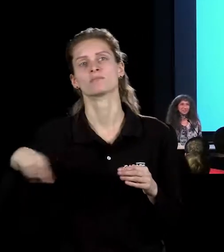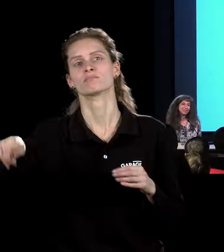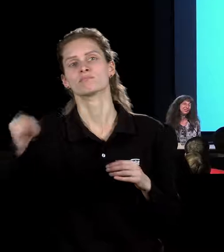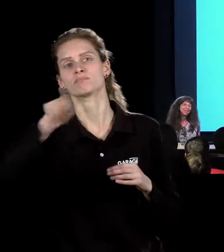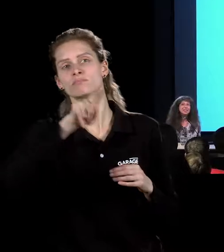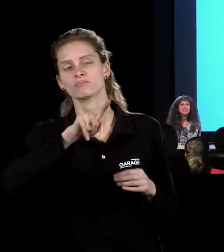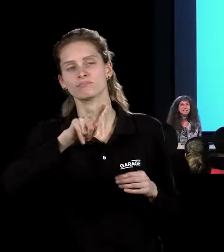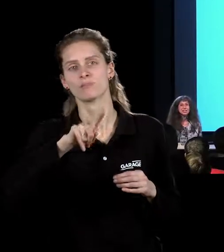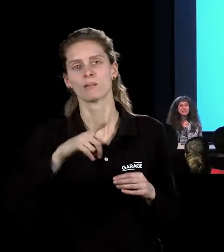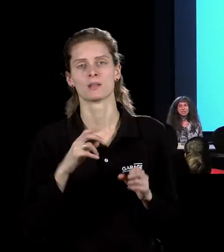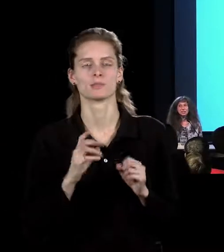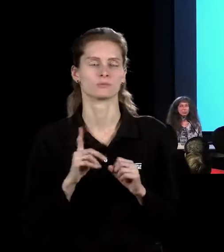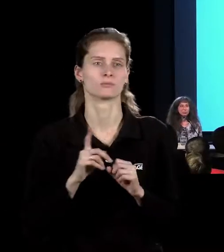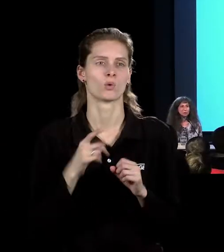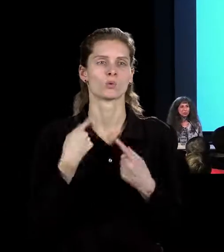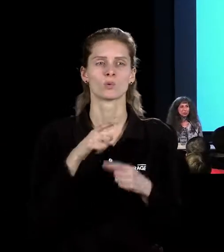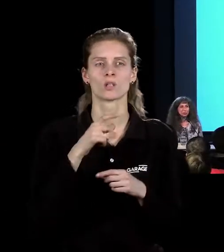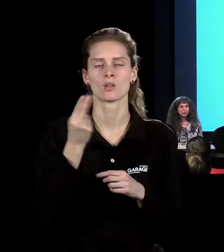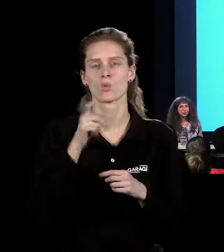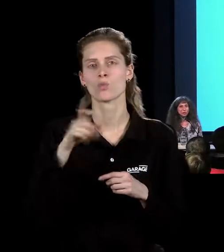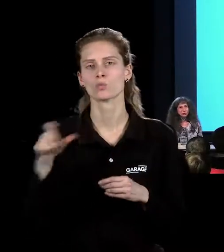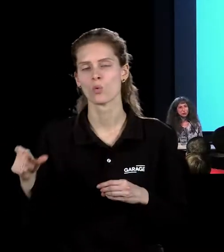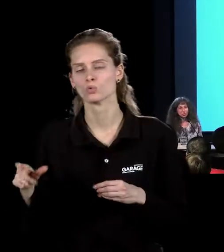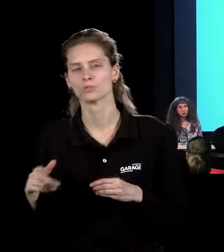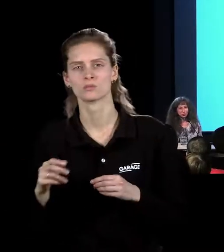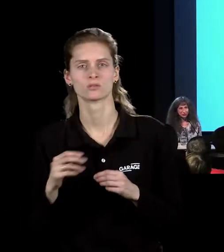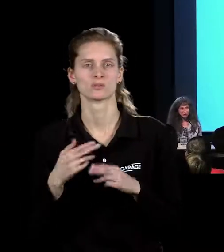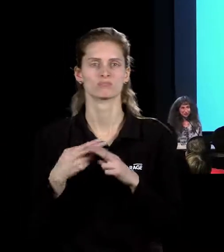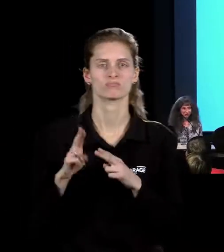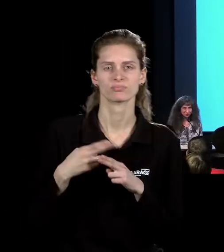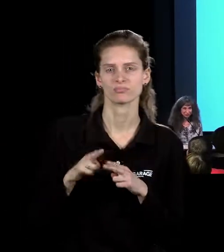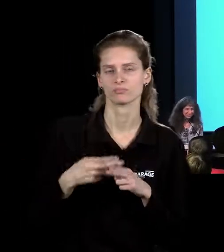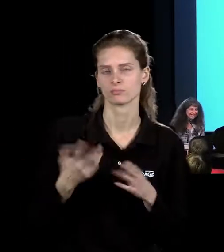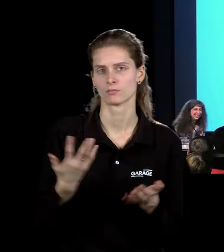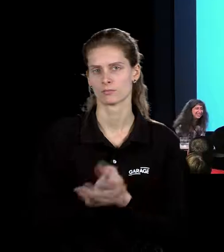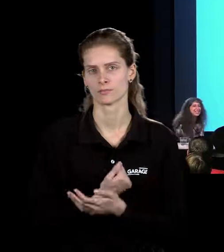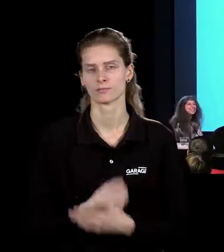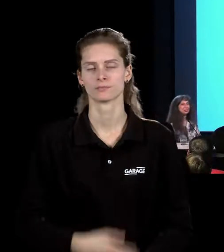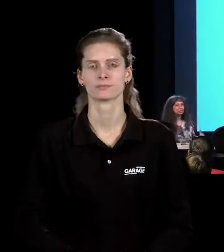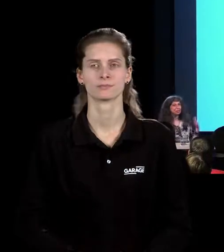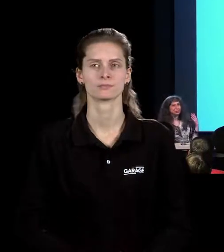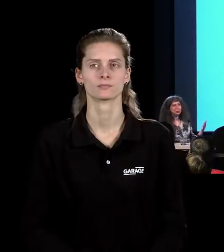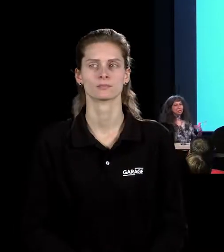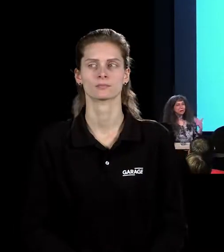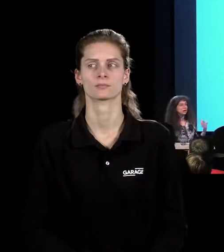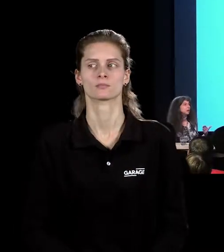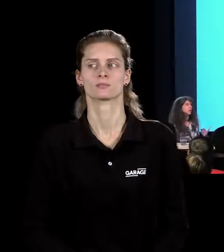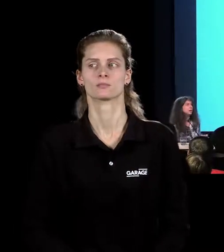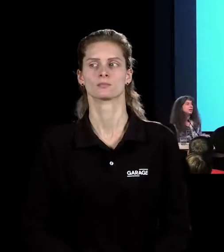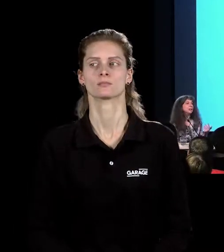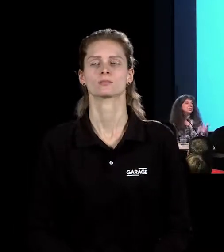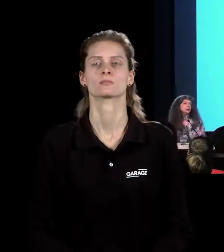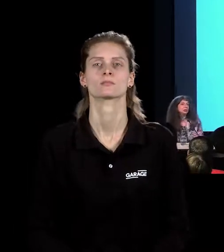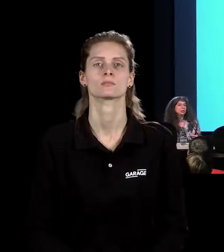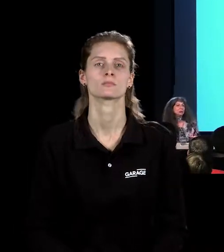конформистских коллег. Дилемма, которую довольно часто у нас тоже приходится решать в последнее время. Вот. Но, тем не менее, он это делает,